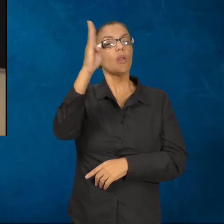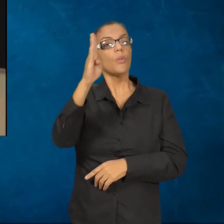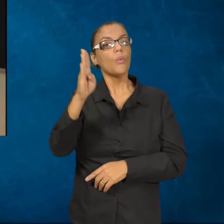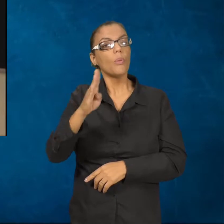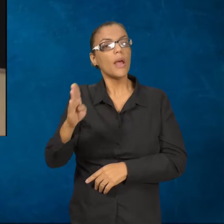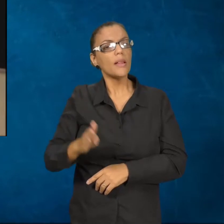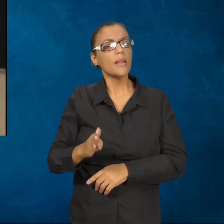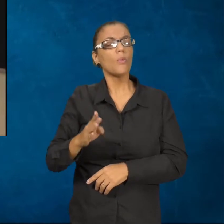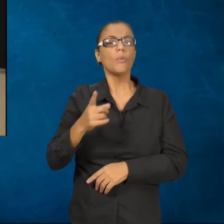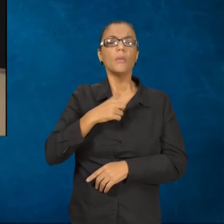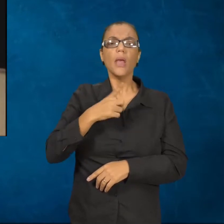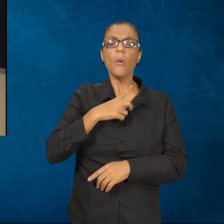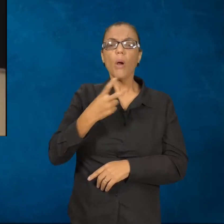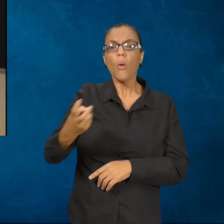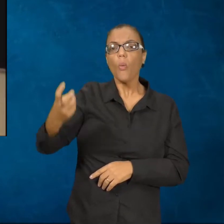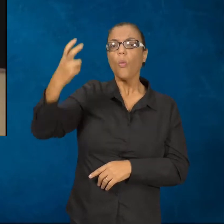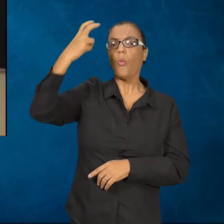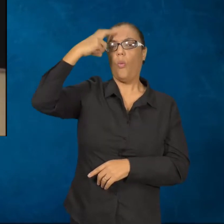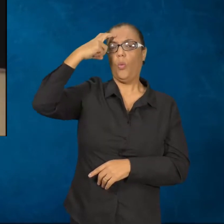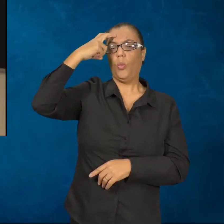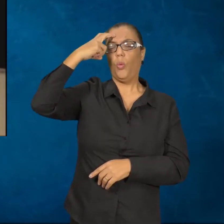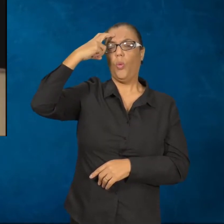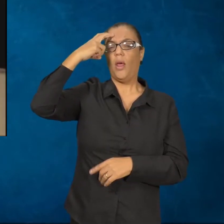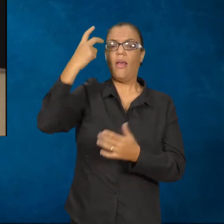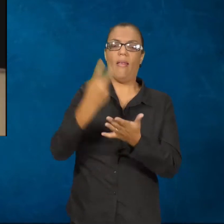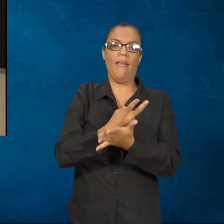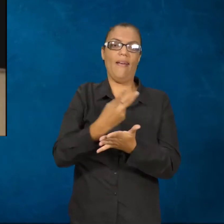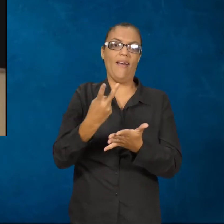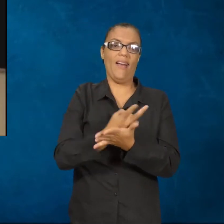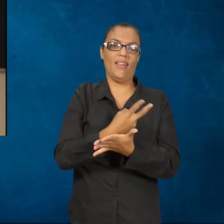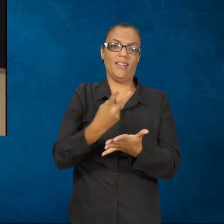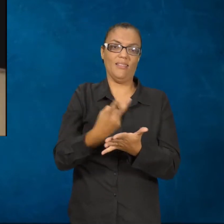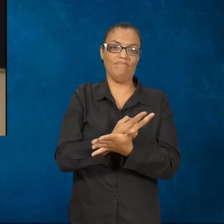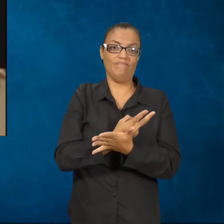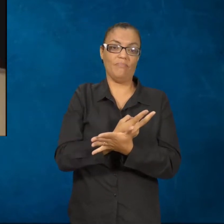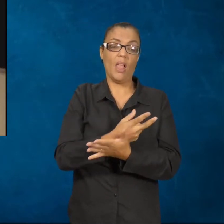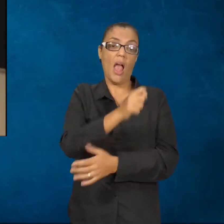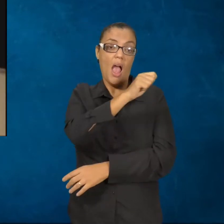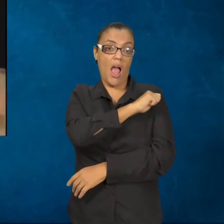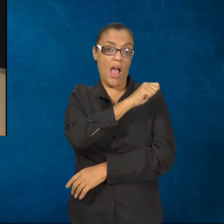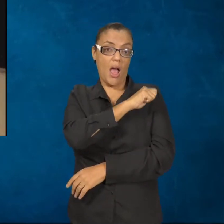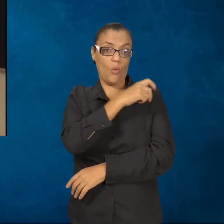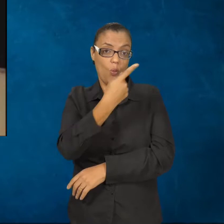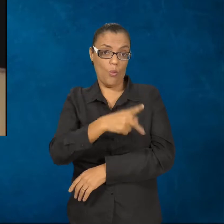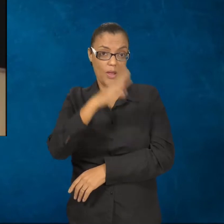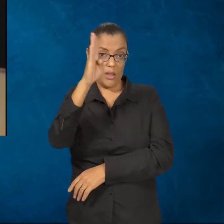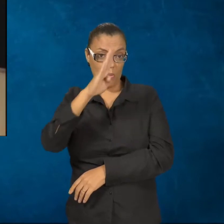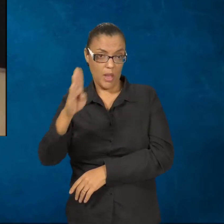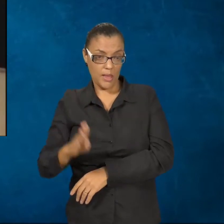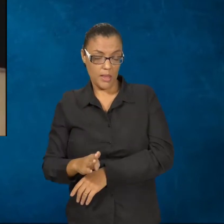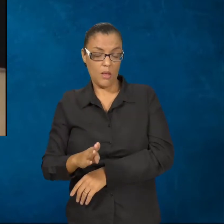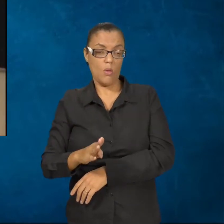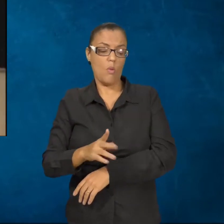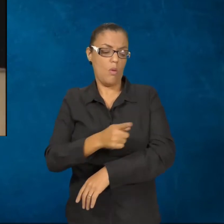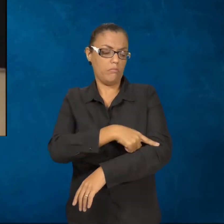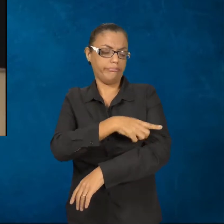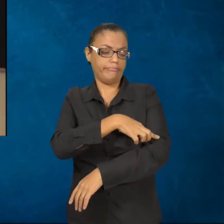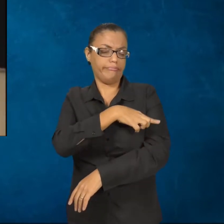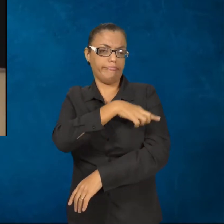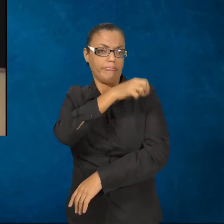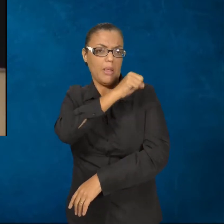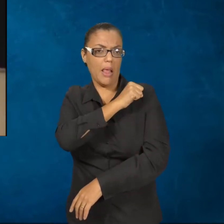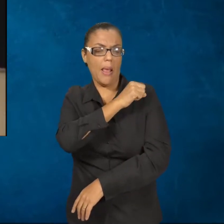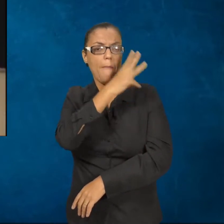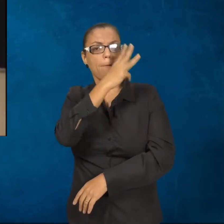uma cultura distorcida. Aluno brasileiro, seja do fundamental, do médio, da graduação,